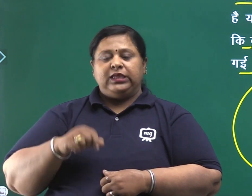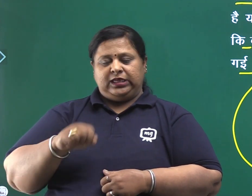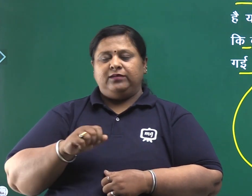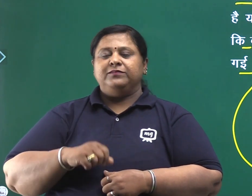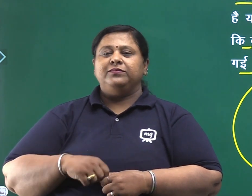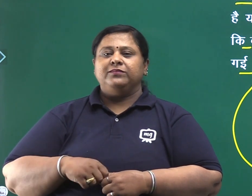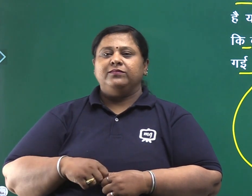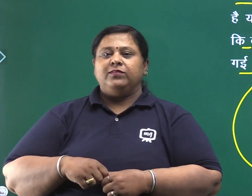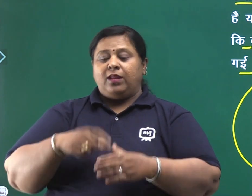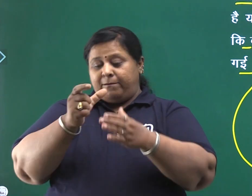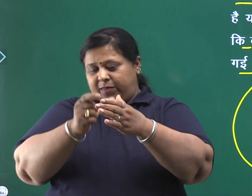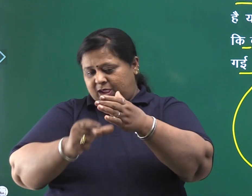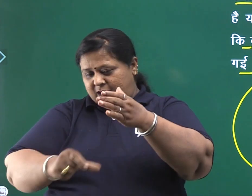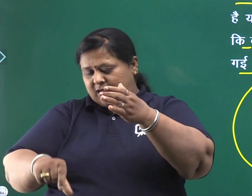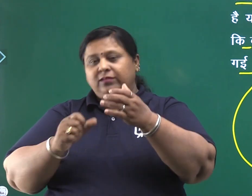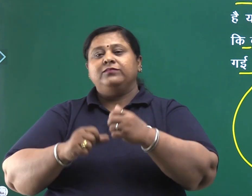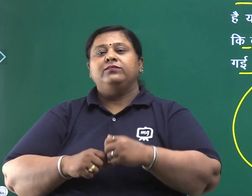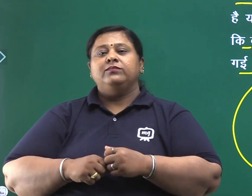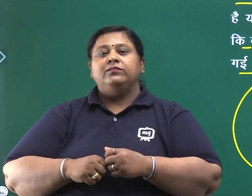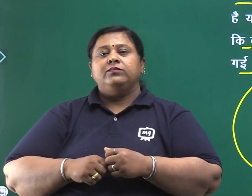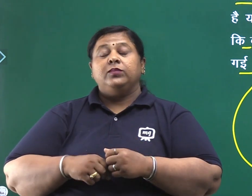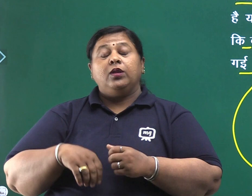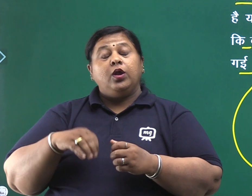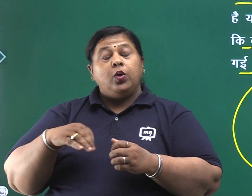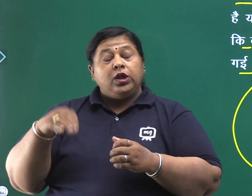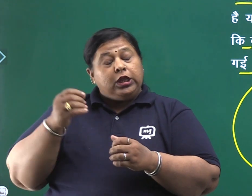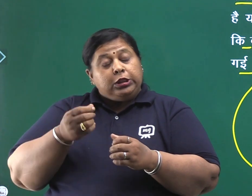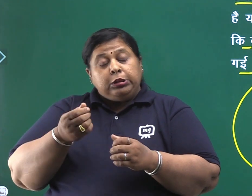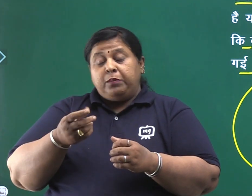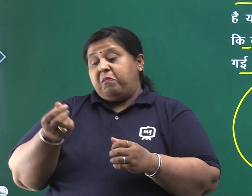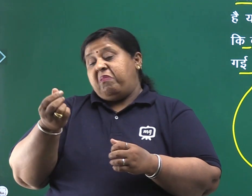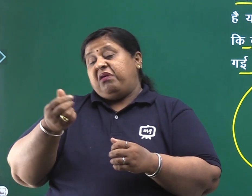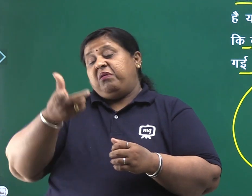कि म्यान कितनी भी महंगी हो